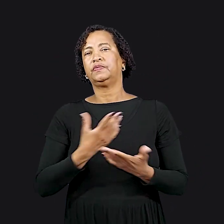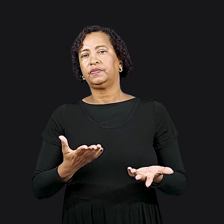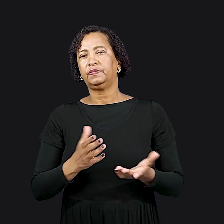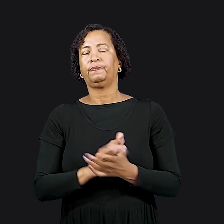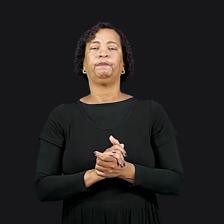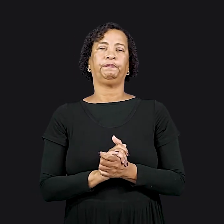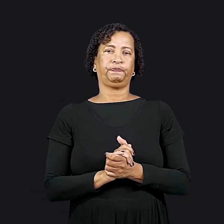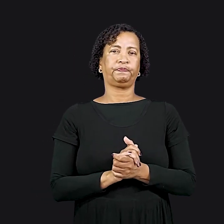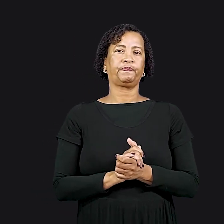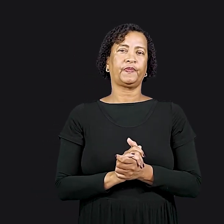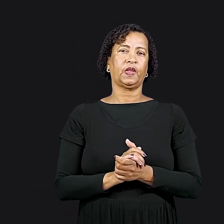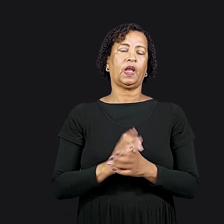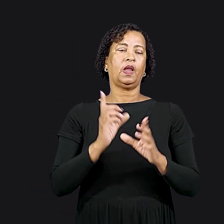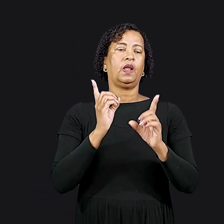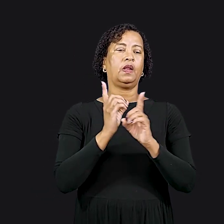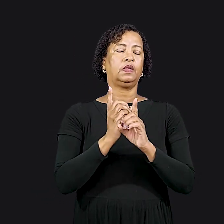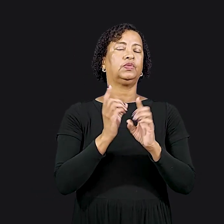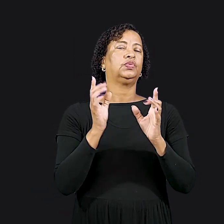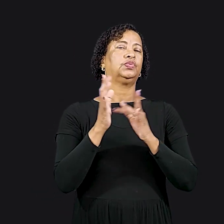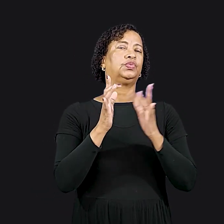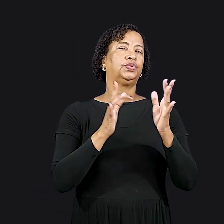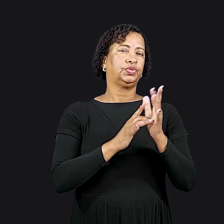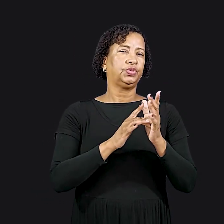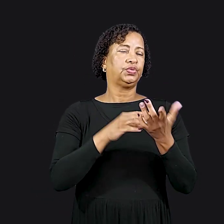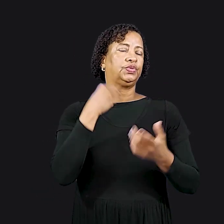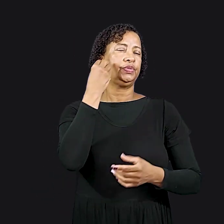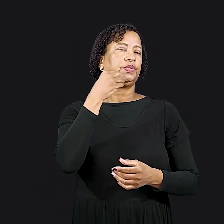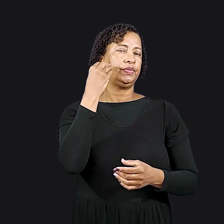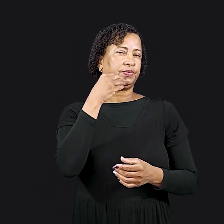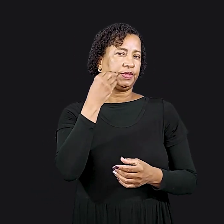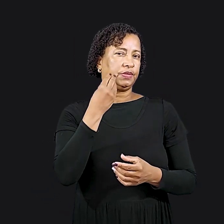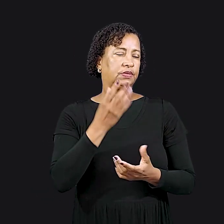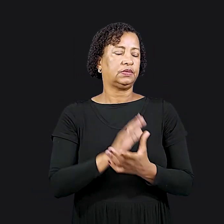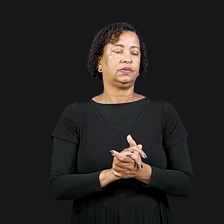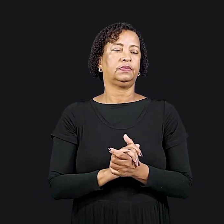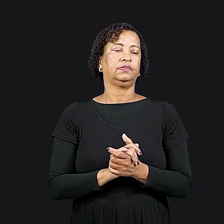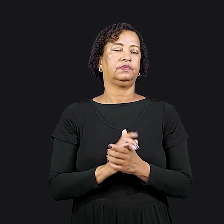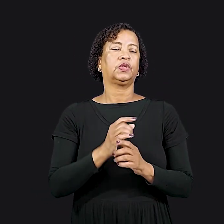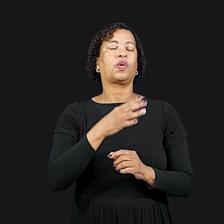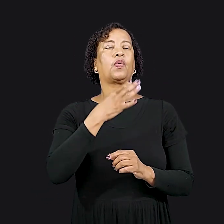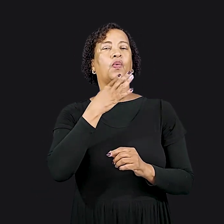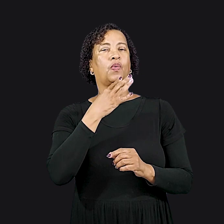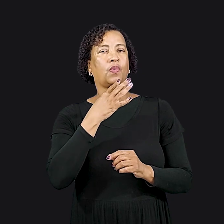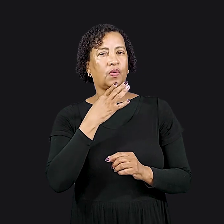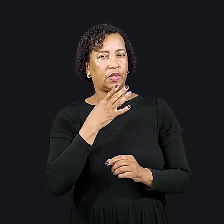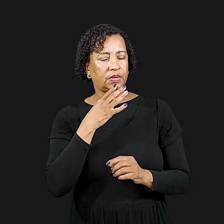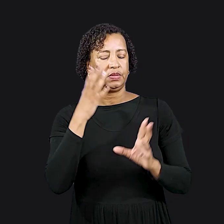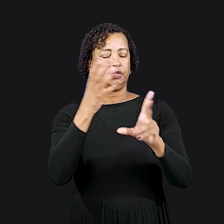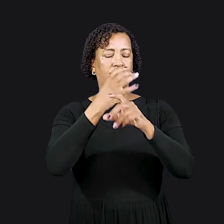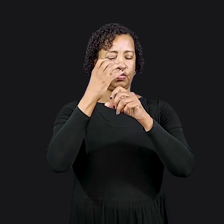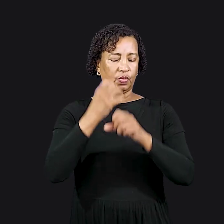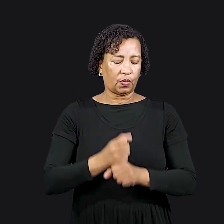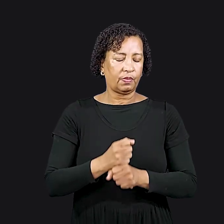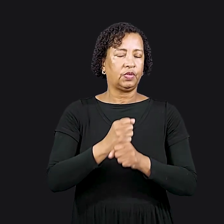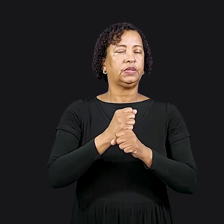Cristo? E encontrou Jesus através de uma experiência carismática. Só mesmo conhecendo o poder do Espírito Santo,